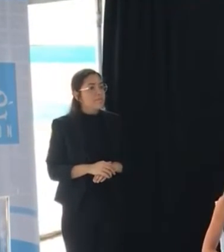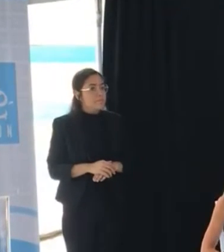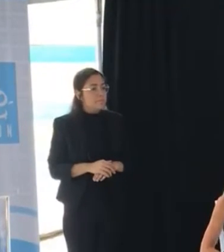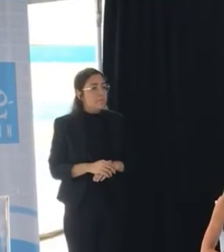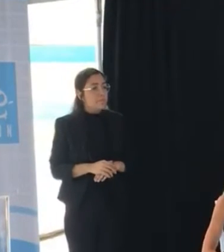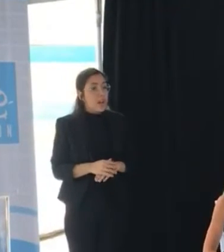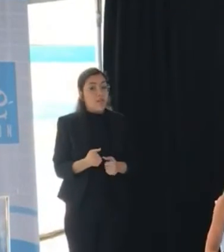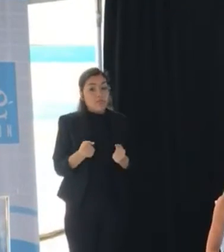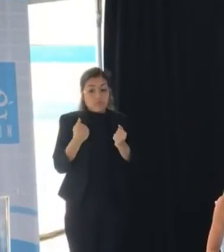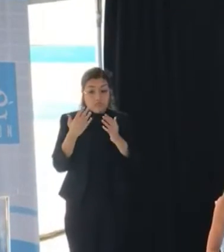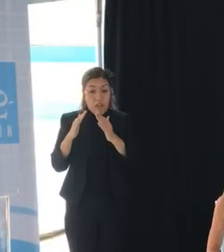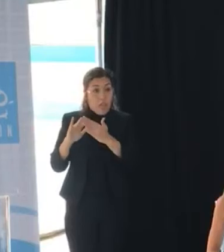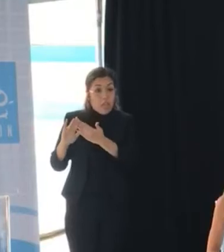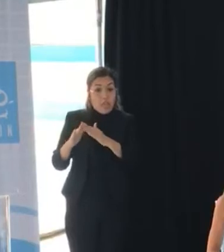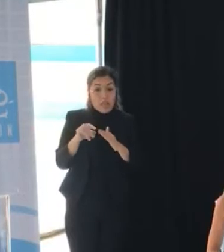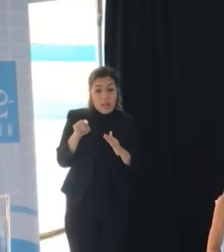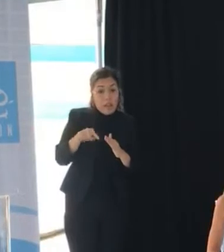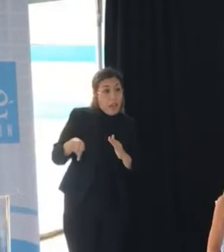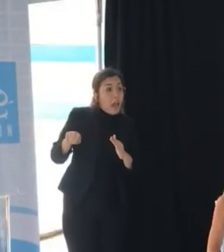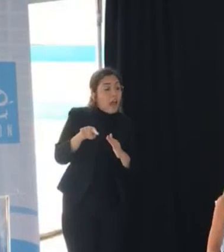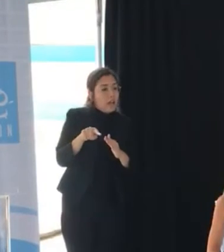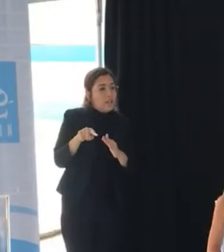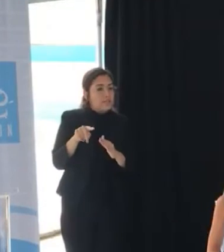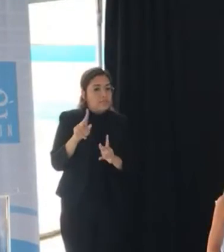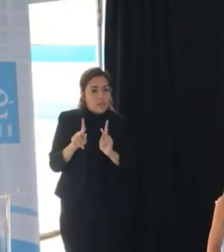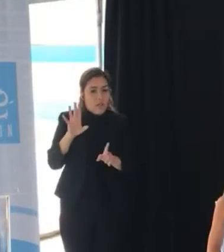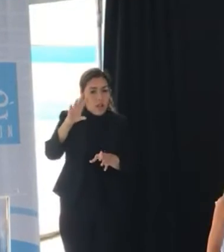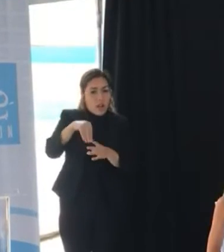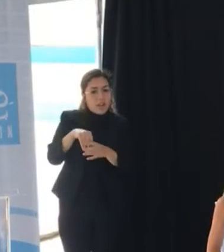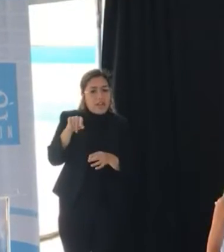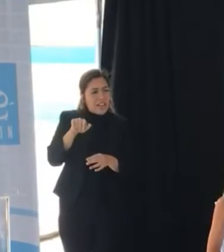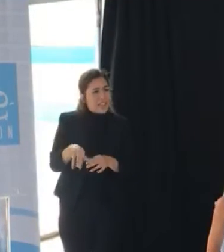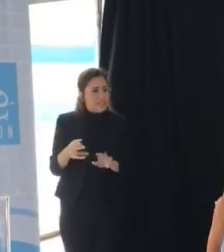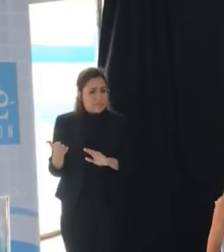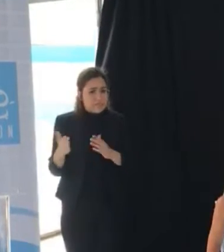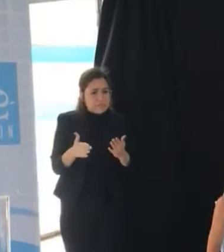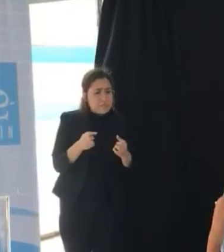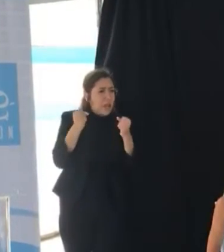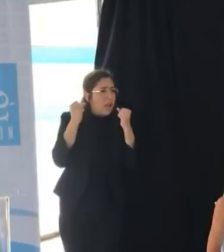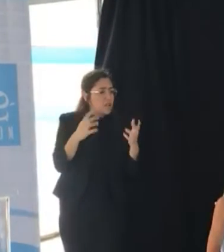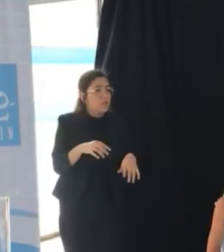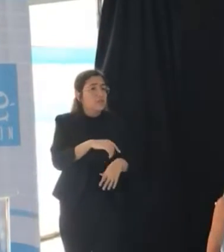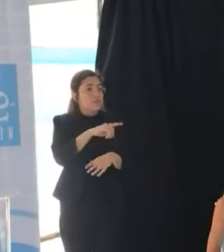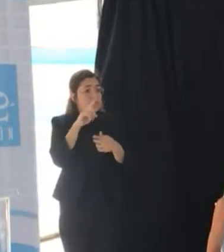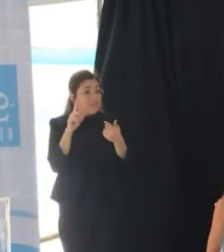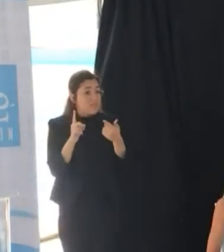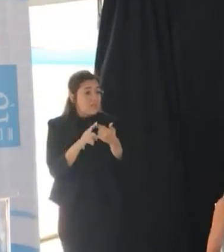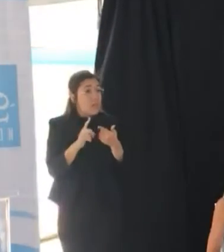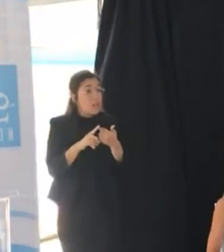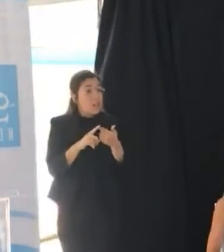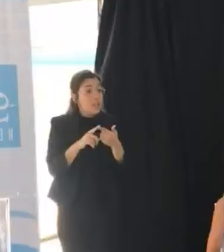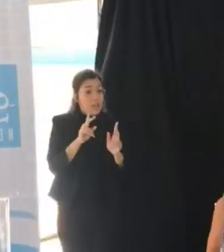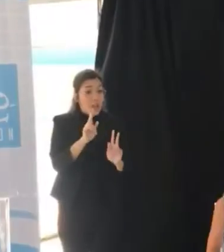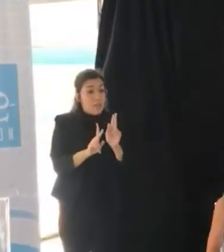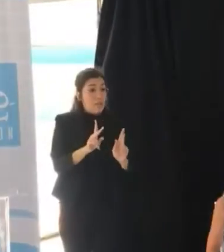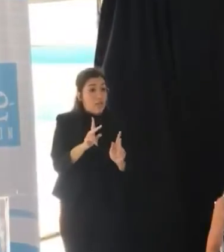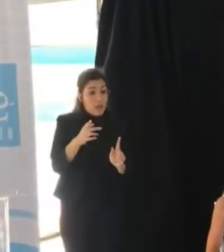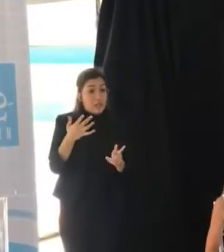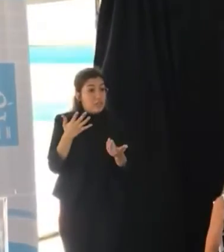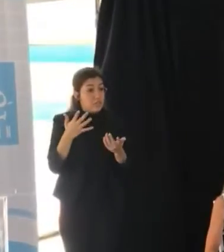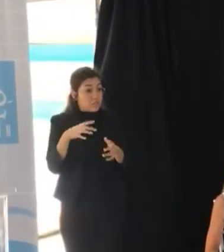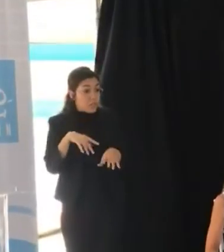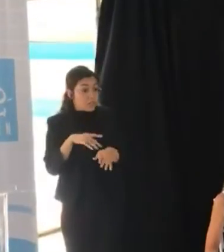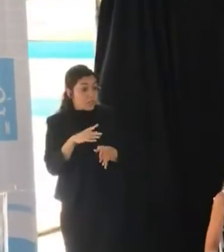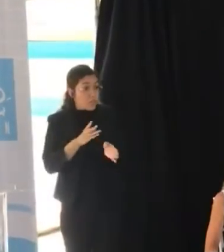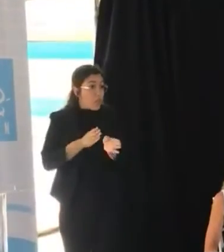muchas fatalidades. Número dos, necesitamos tener nuestros hospitales puntuales con nuestro personal que no esté enfermo. De ahí